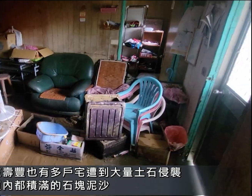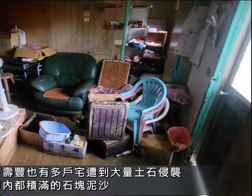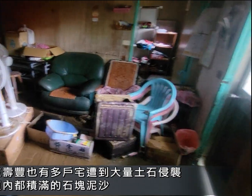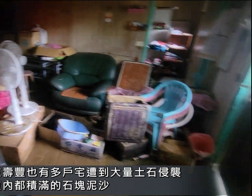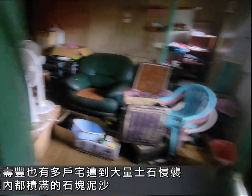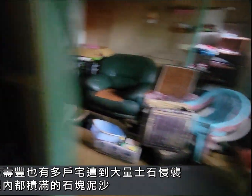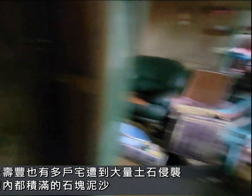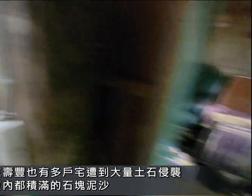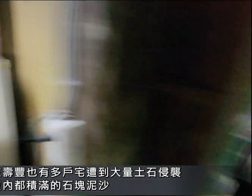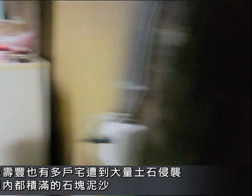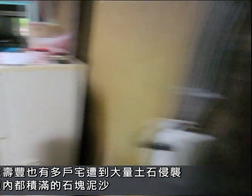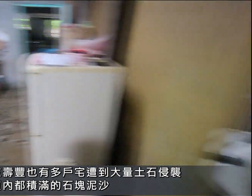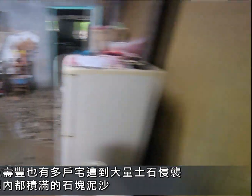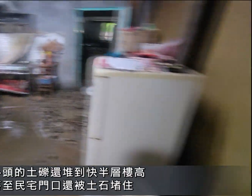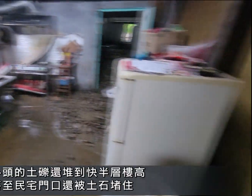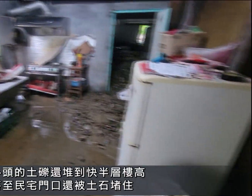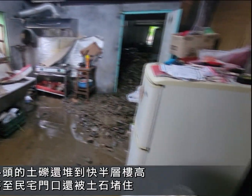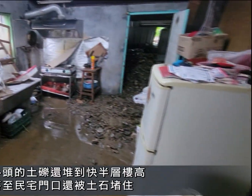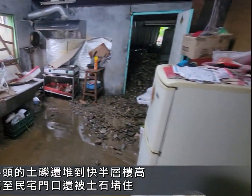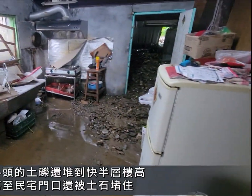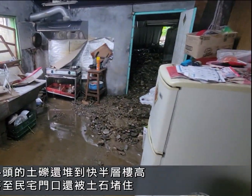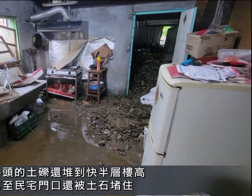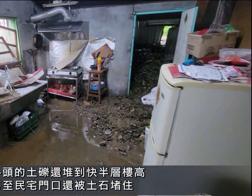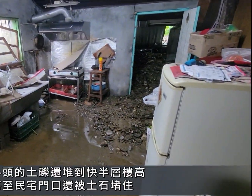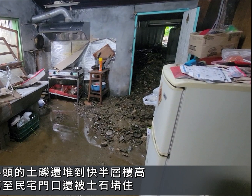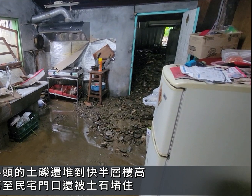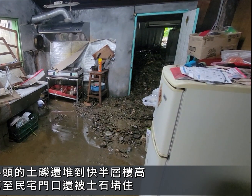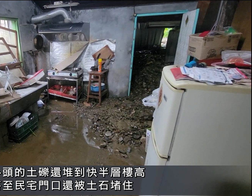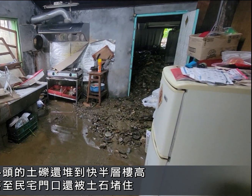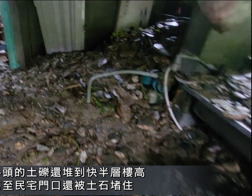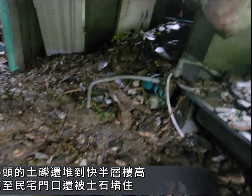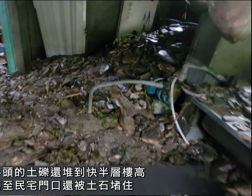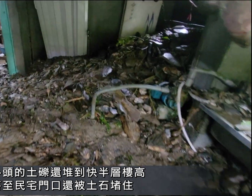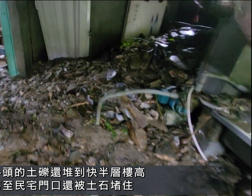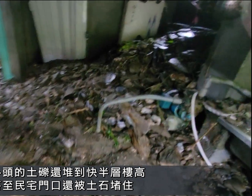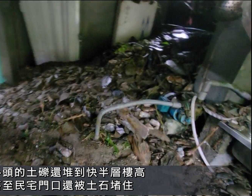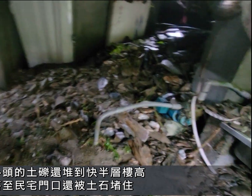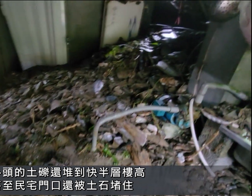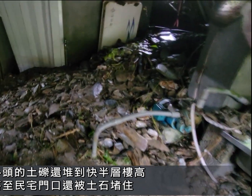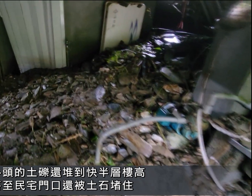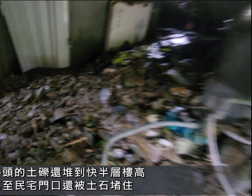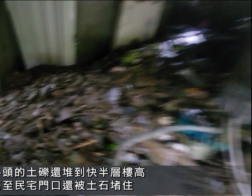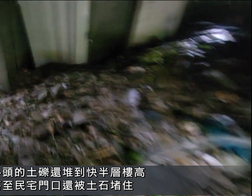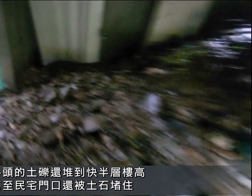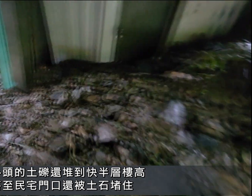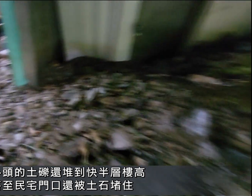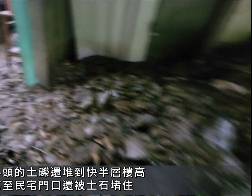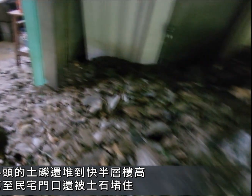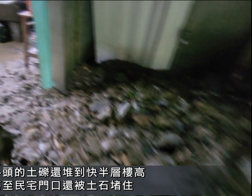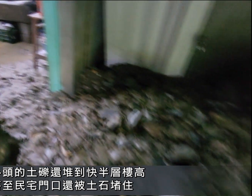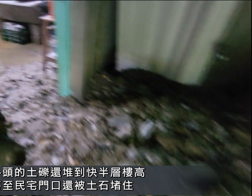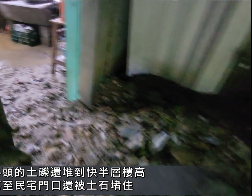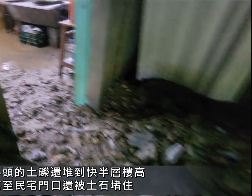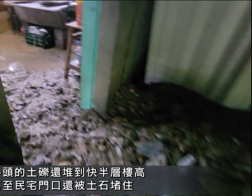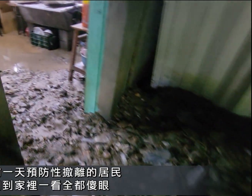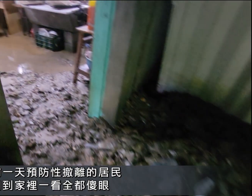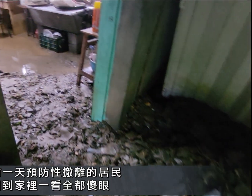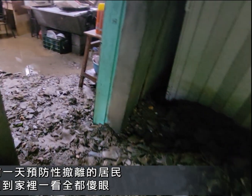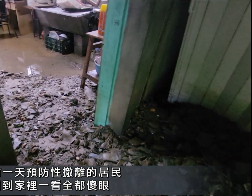满了10块泥沙，外头的土粒还堆到快半层楼高，甚至民宅门口也被土石给堵住。前一天预防性撤